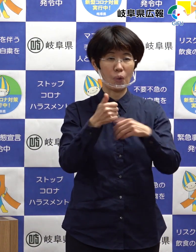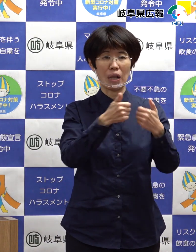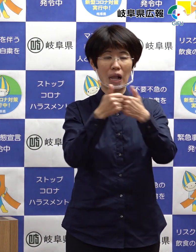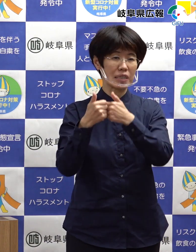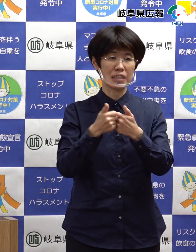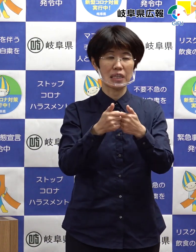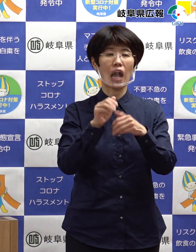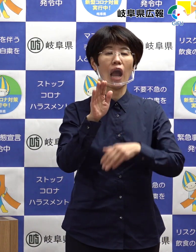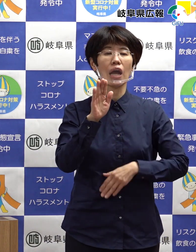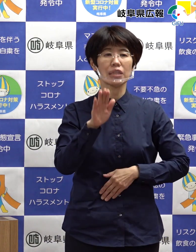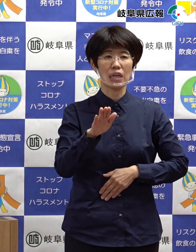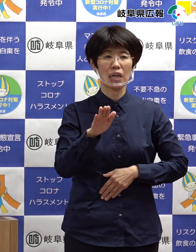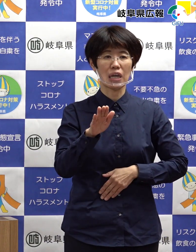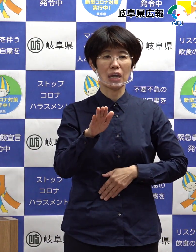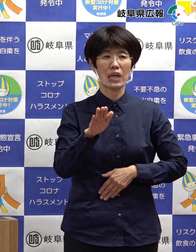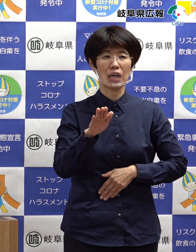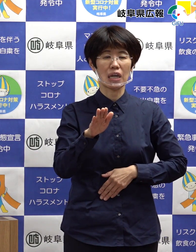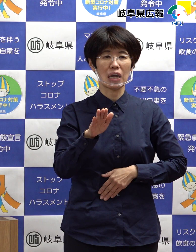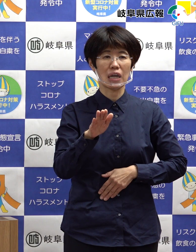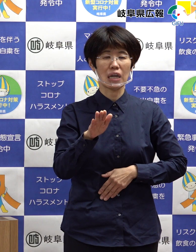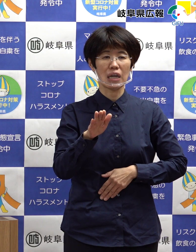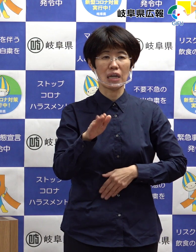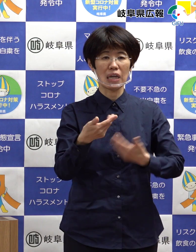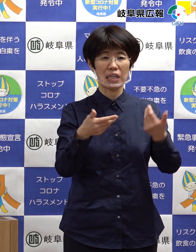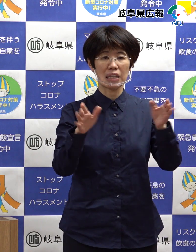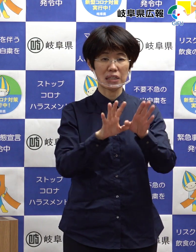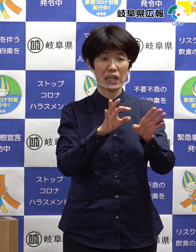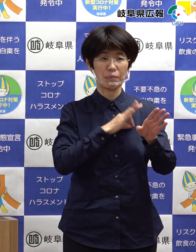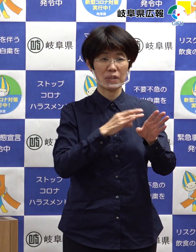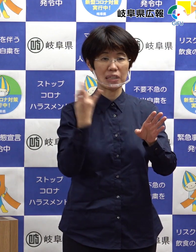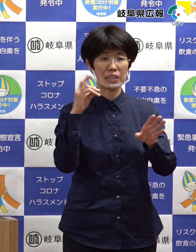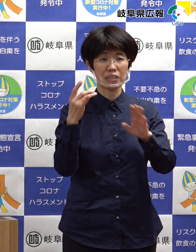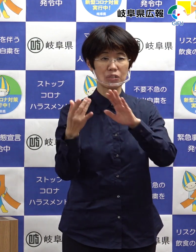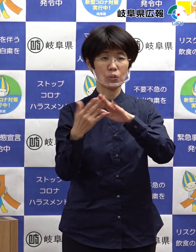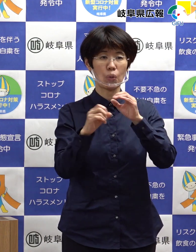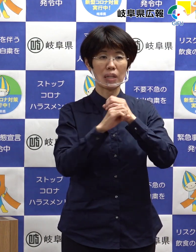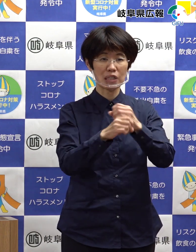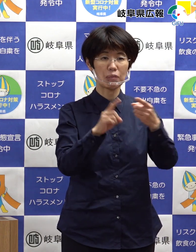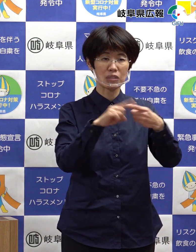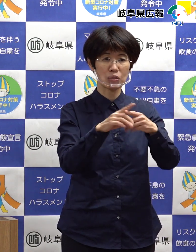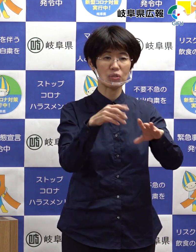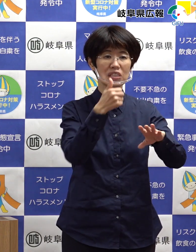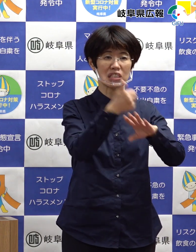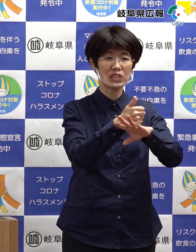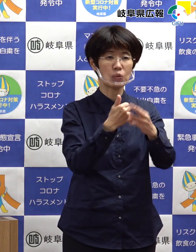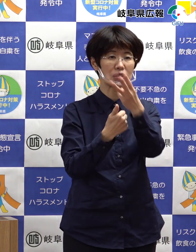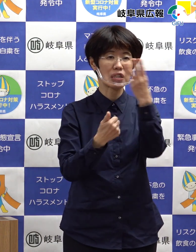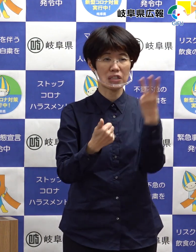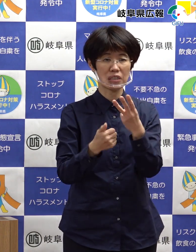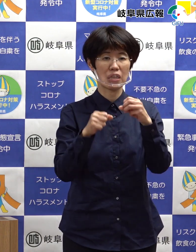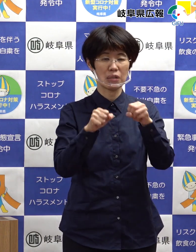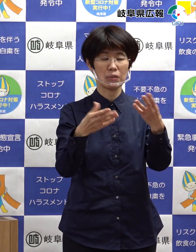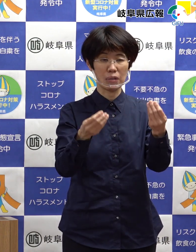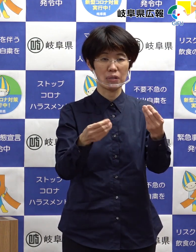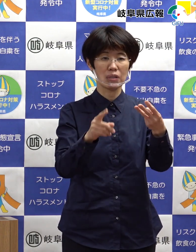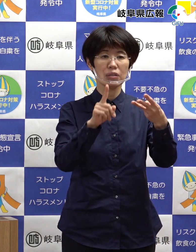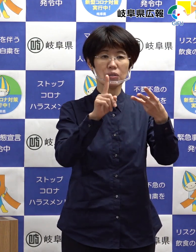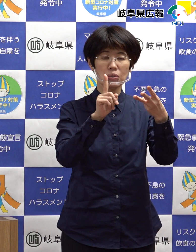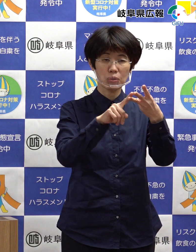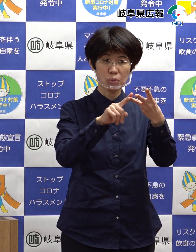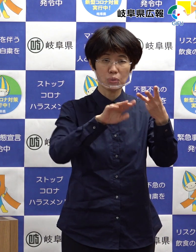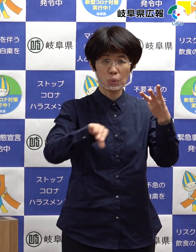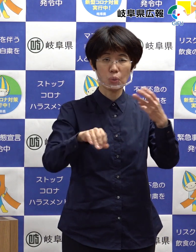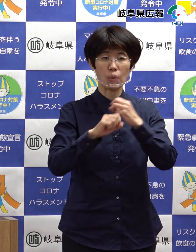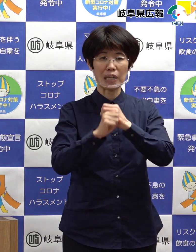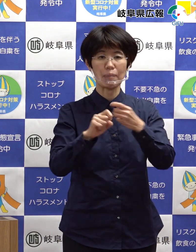というお話なんですけど、それは厚生団体となっている岐南町、笠松町と知事の3社で行われたという。 3社と